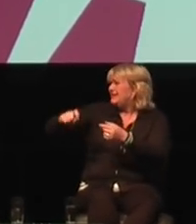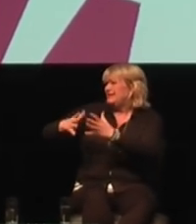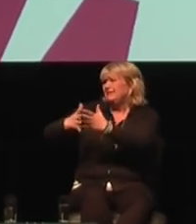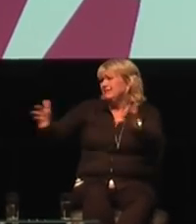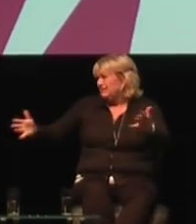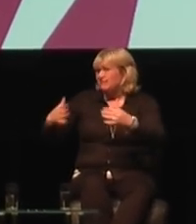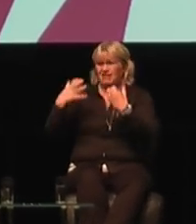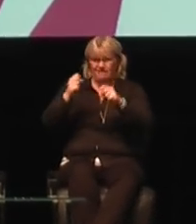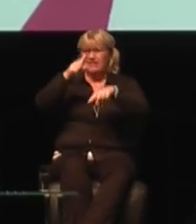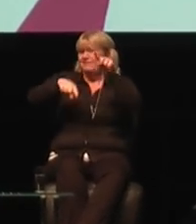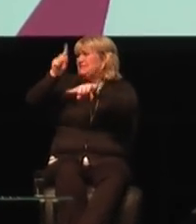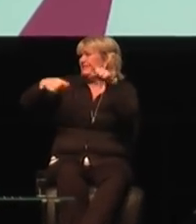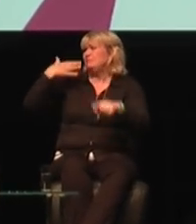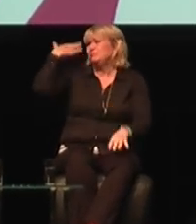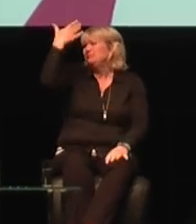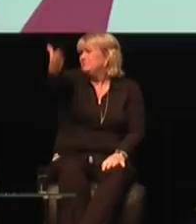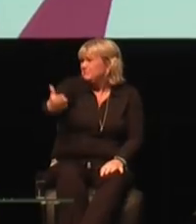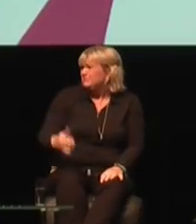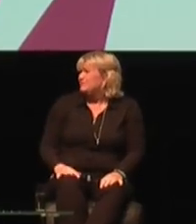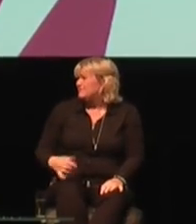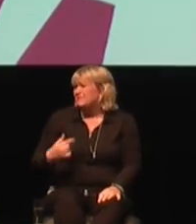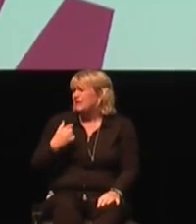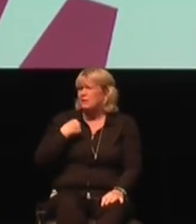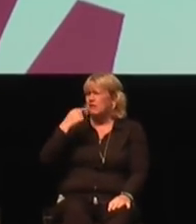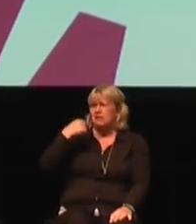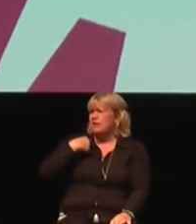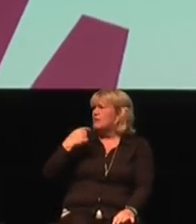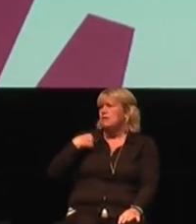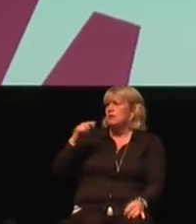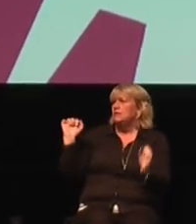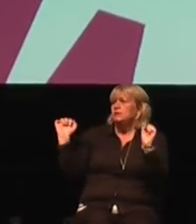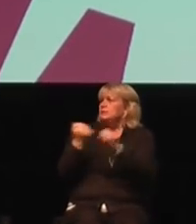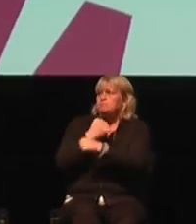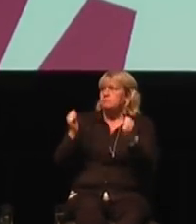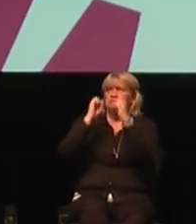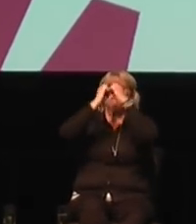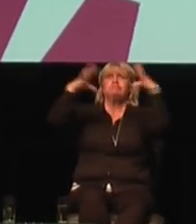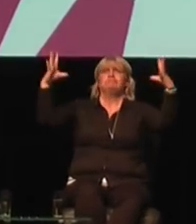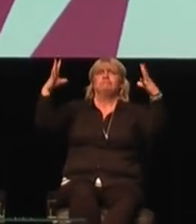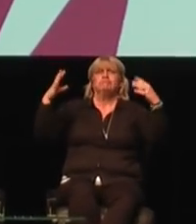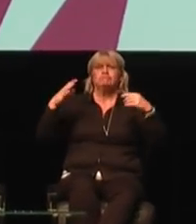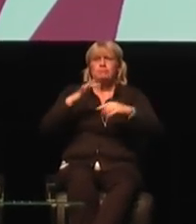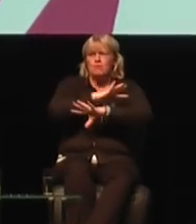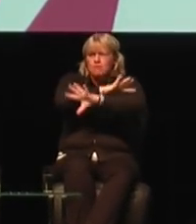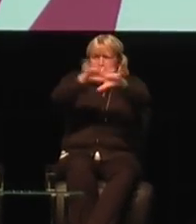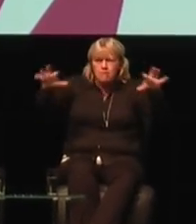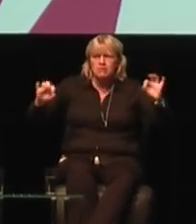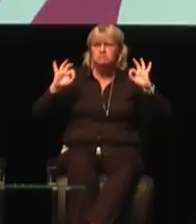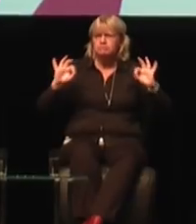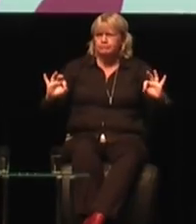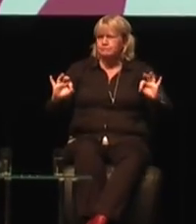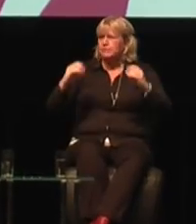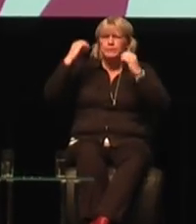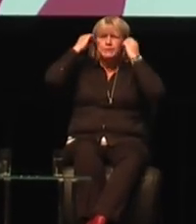eventuell keine Dolmetscher. Aber es gibt auch genügend, die eben diesen Ansprüchen nicht gerecht werden, die an sie gestellt